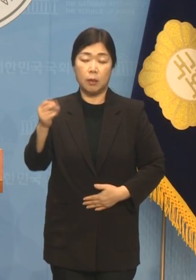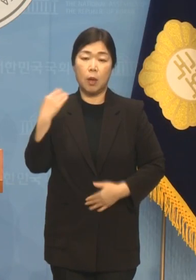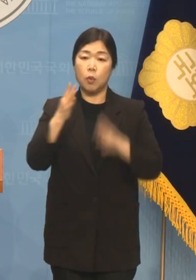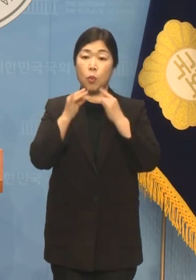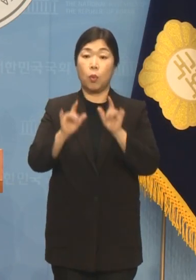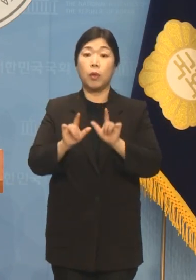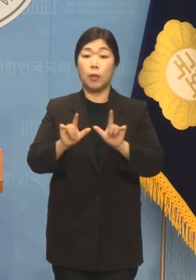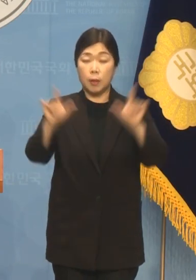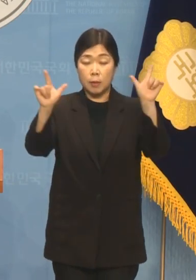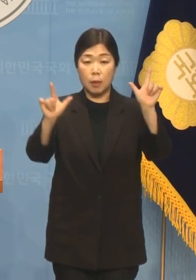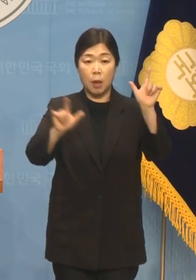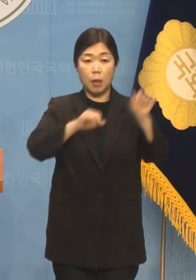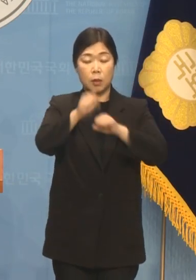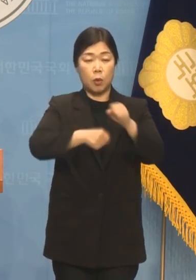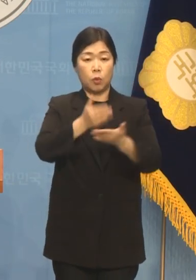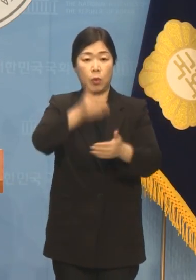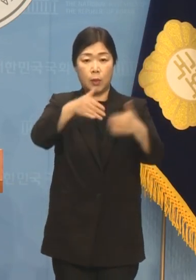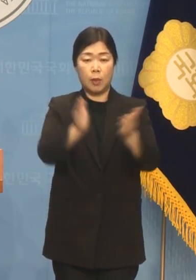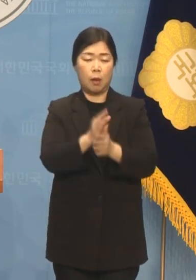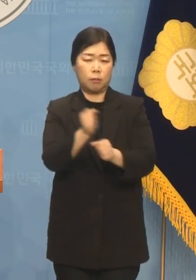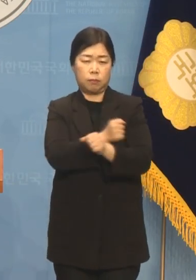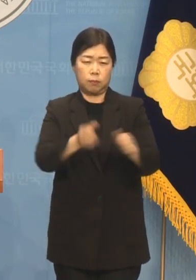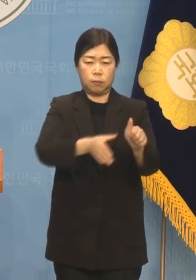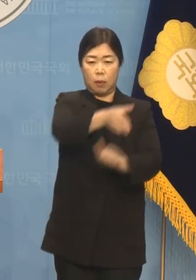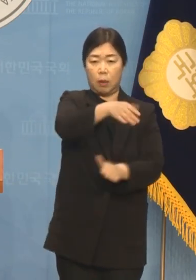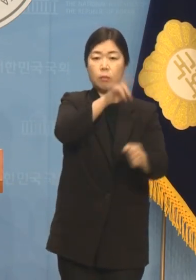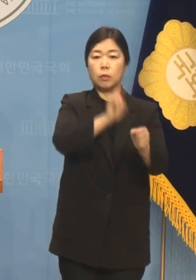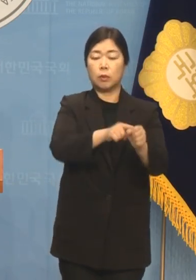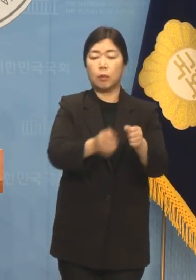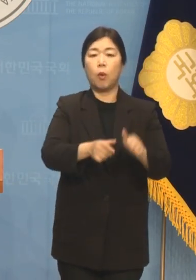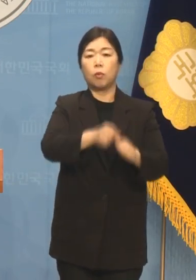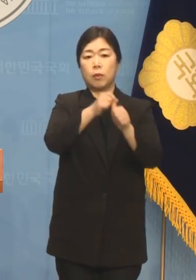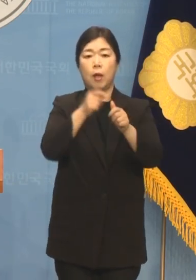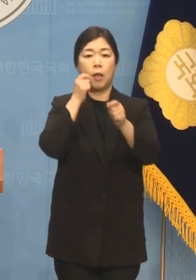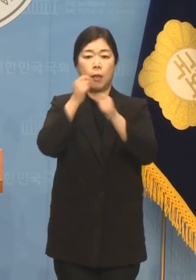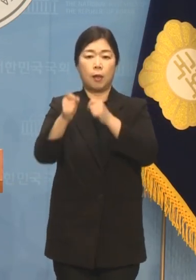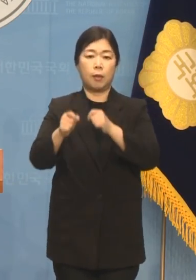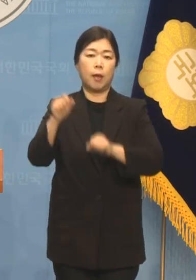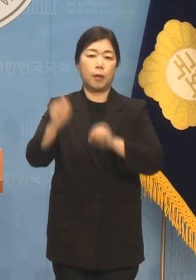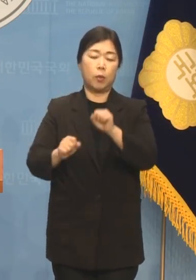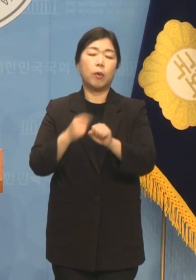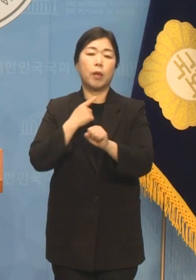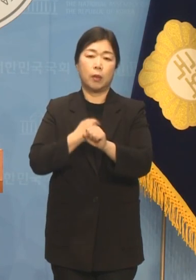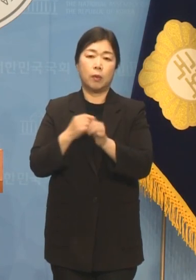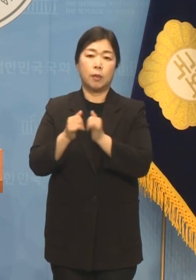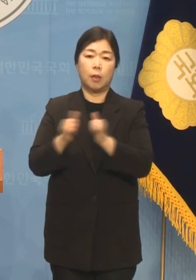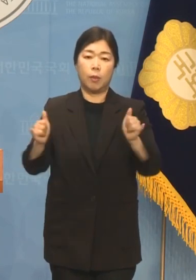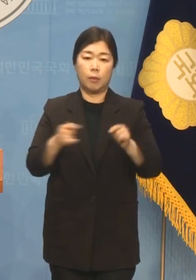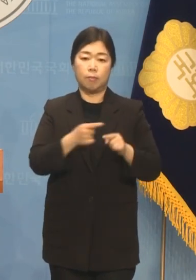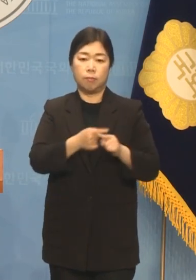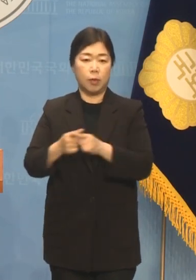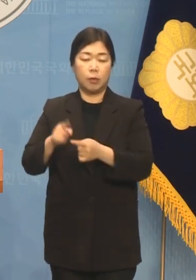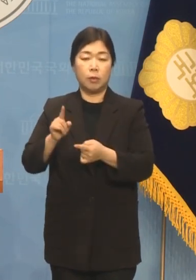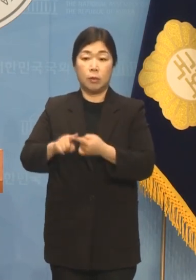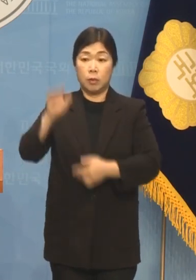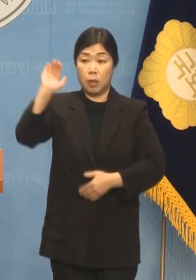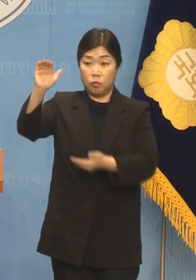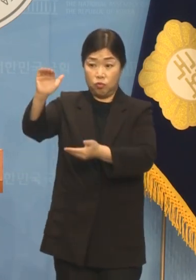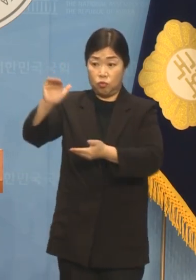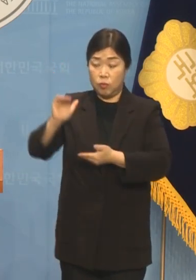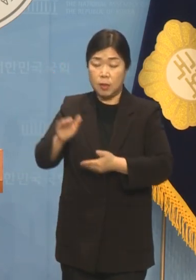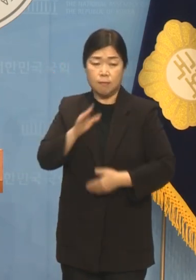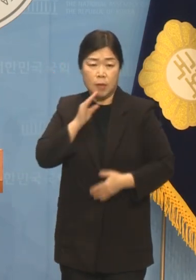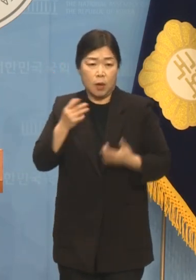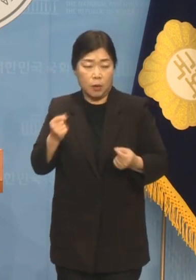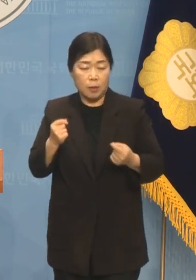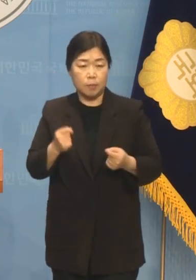사이 자유통일당을 음해하기 위해 공천 사기극을 벌인 세력의 일방적인 주장을 마치